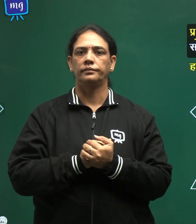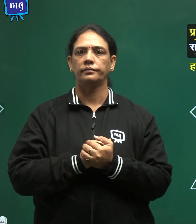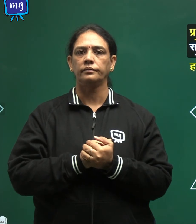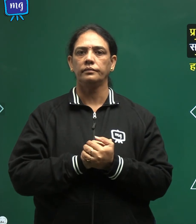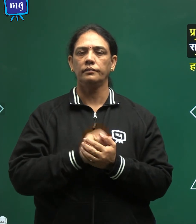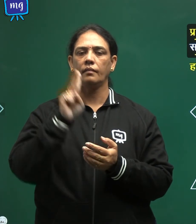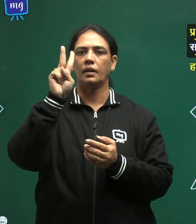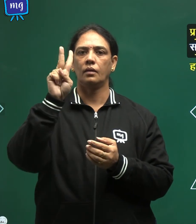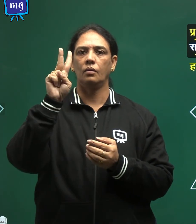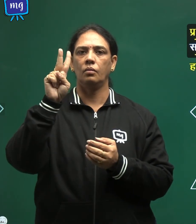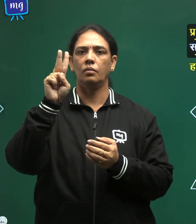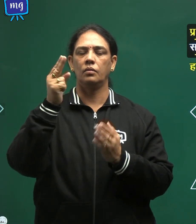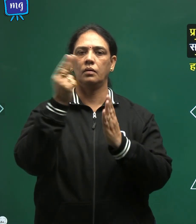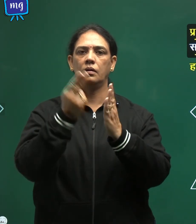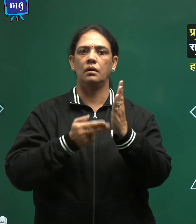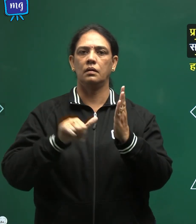दो समरूप